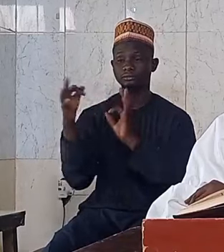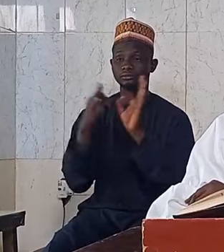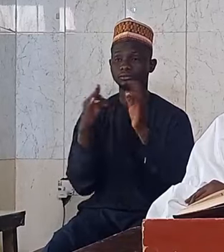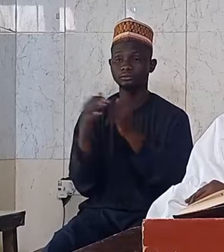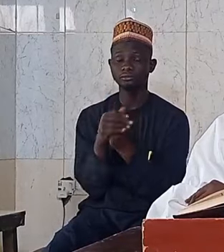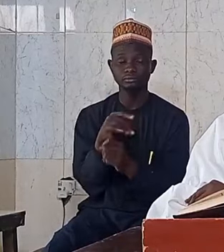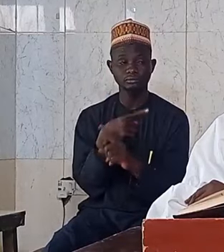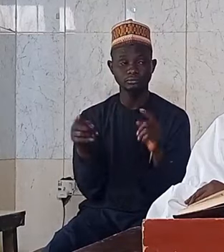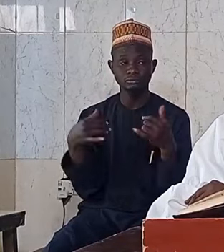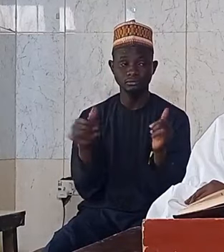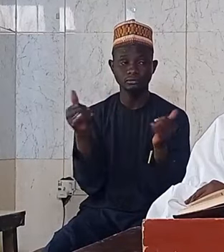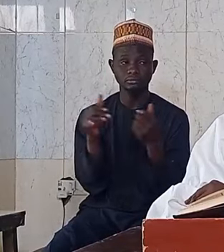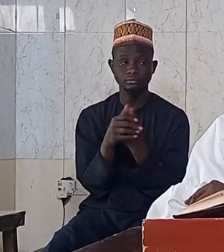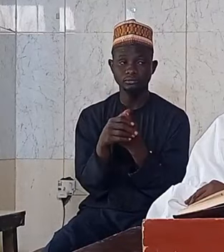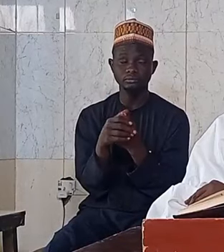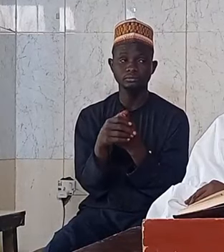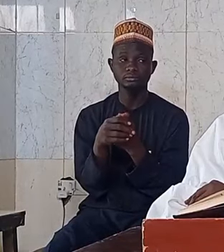أما نمي